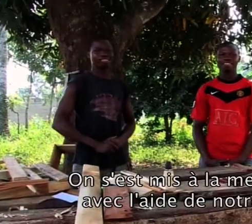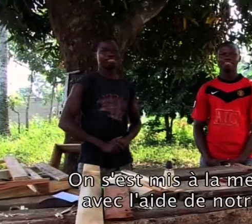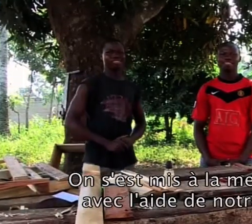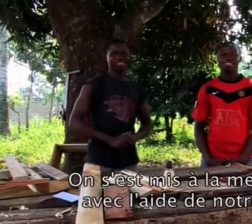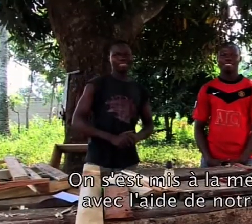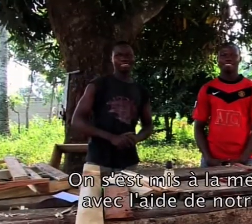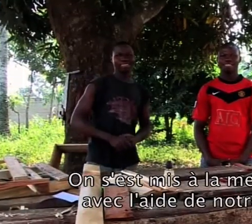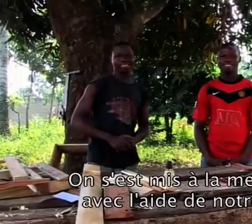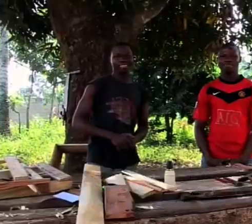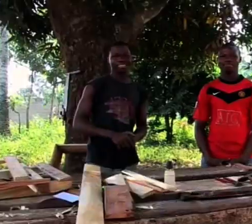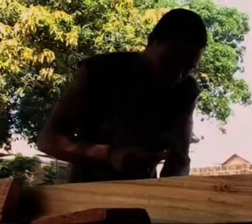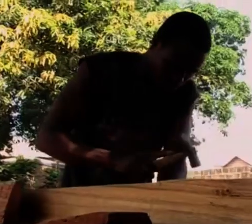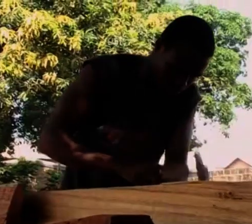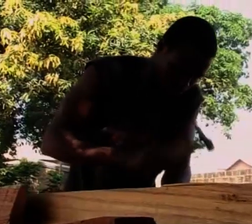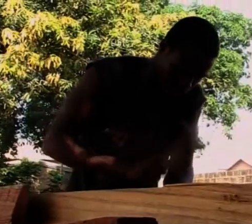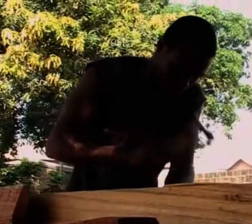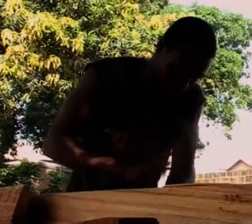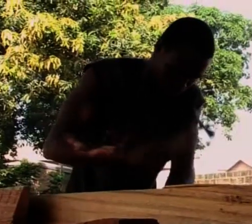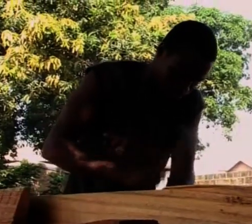père m'a aidé.